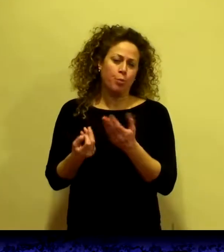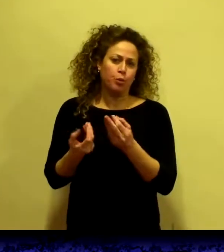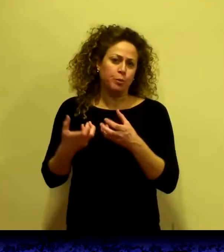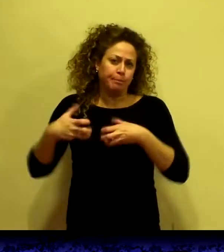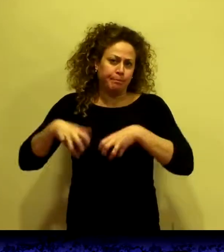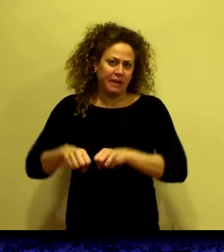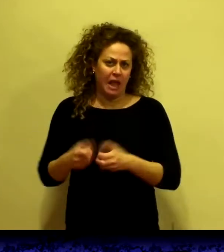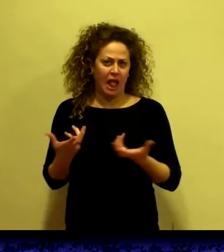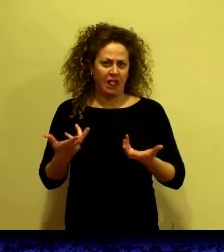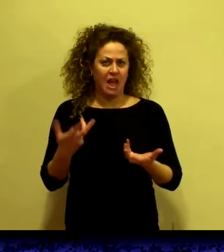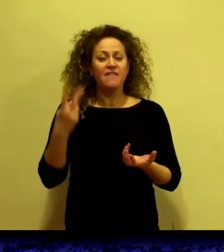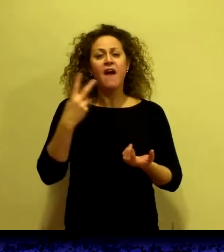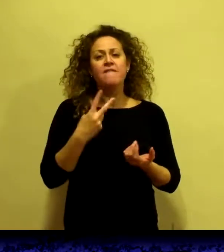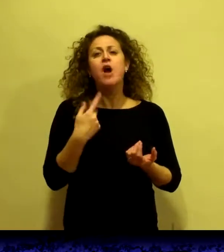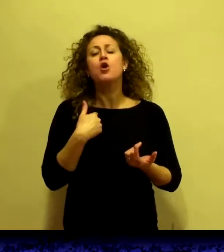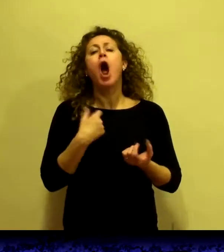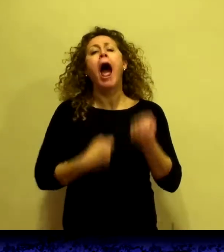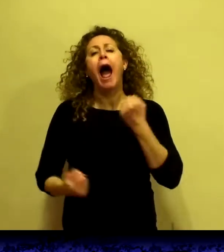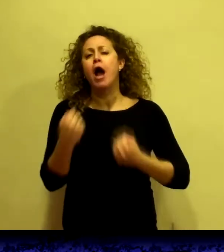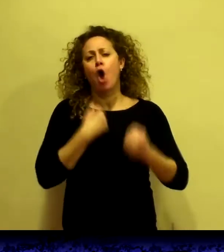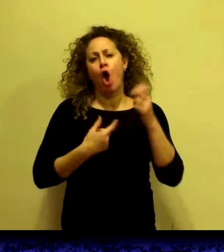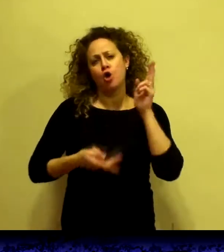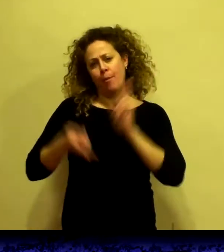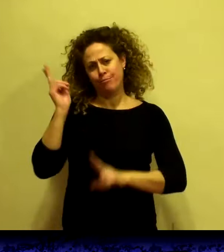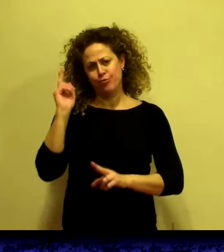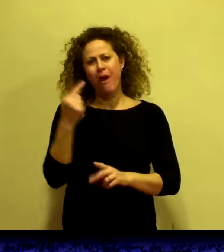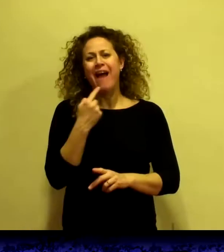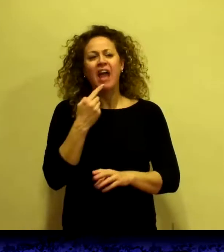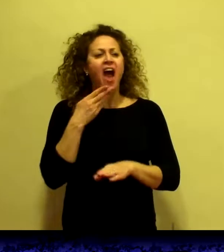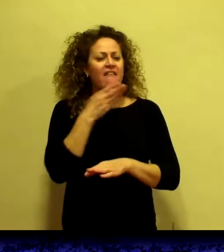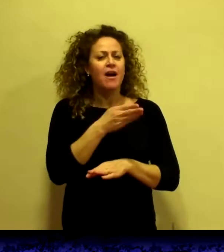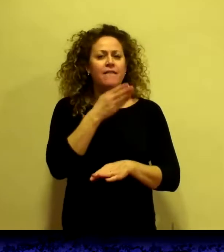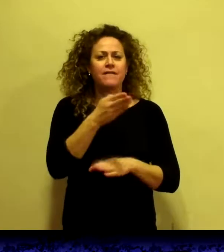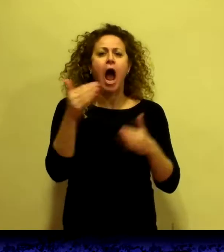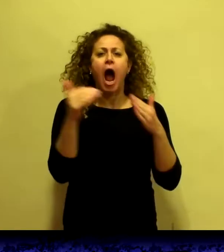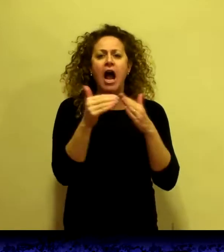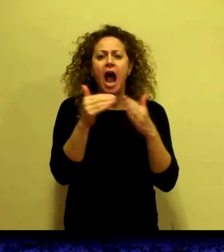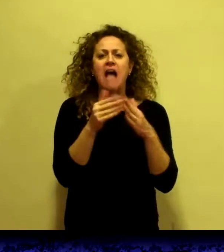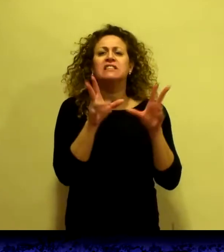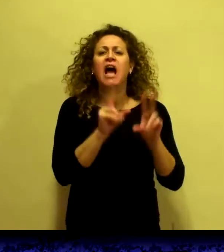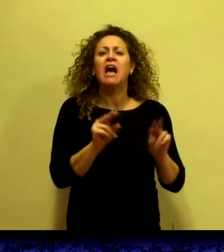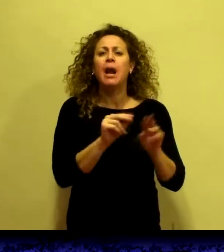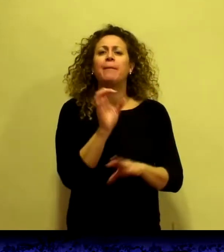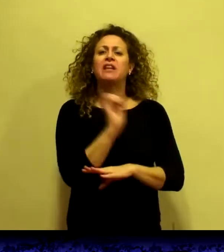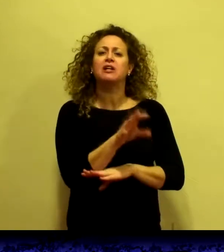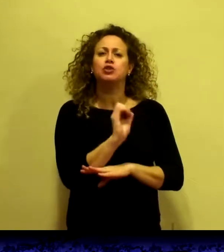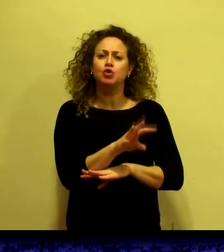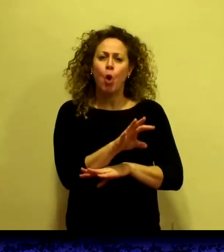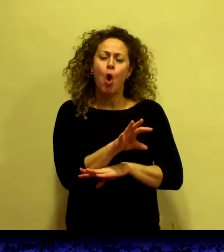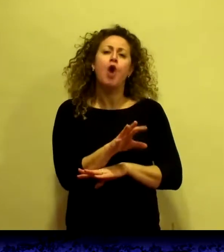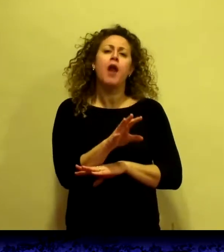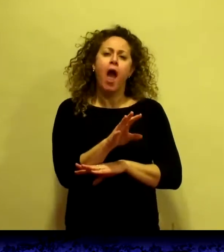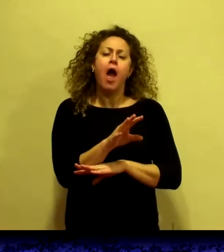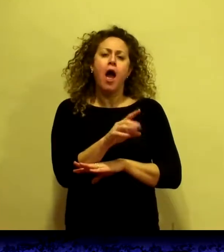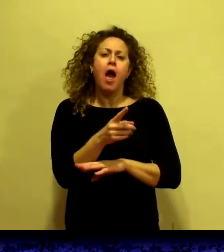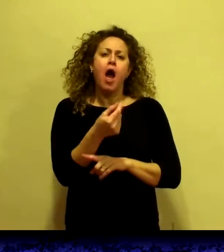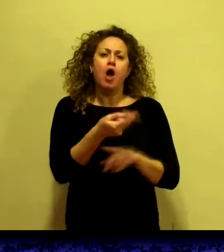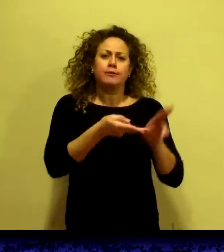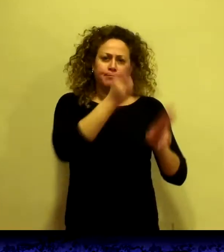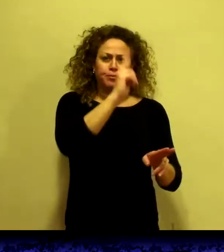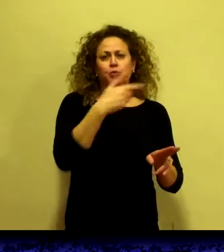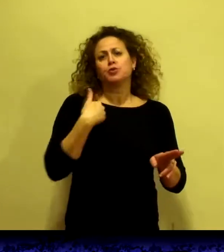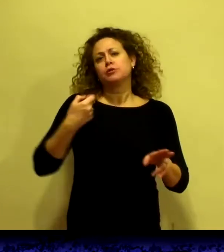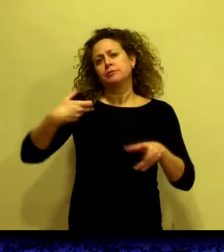più economici di chi fa ripetizioni a domicilio, giustamente perché sappiamo che la comodità di avere la ripetizione a